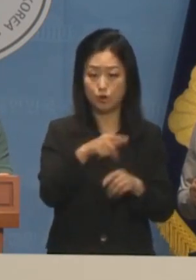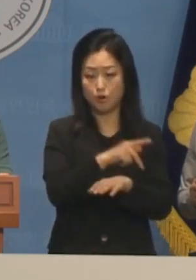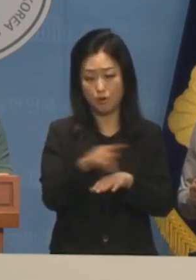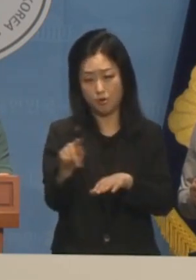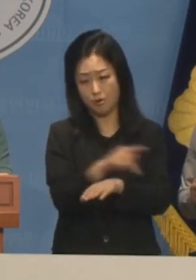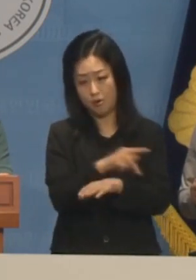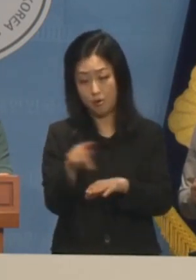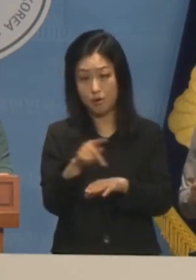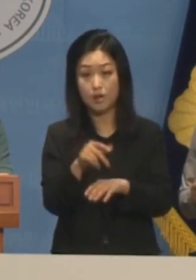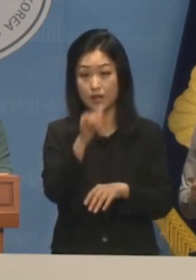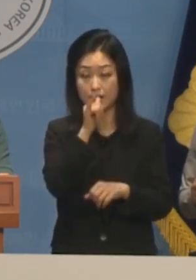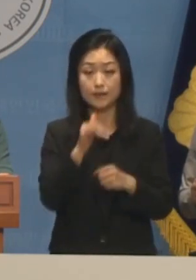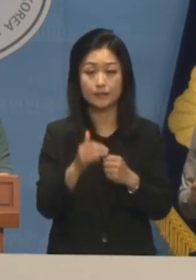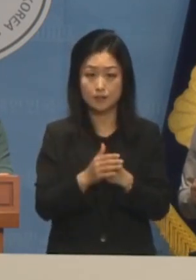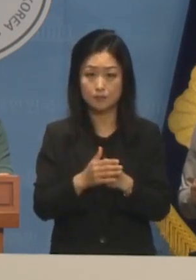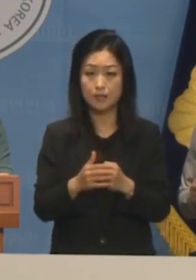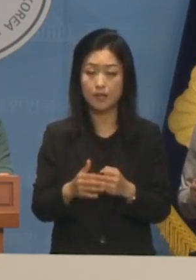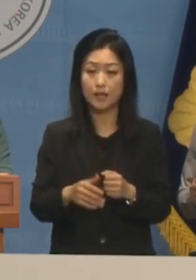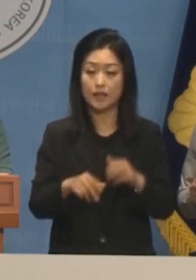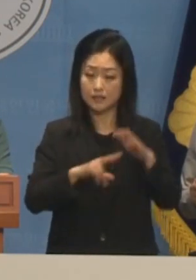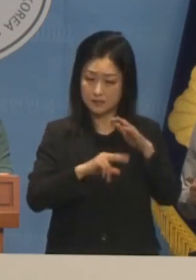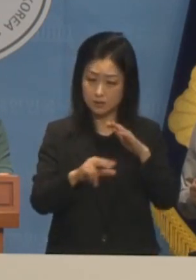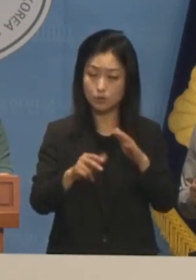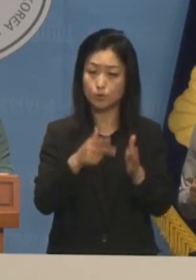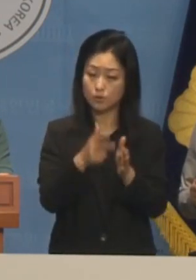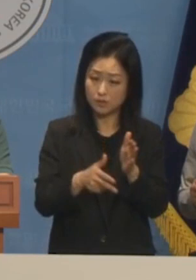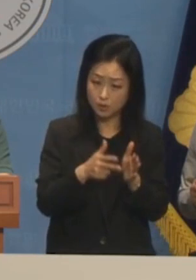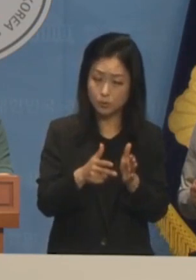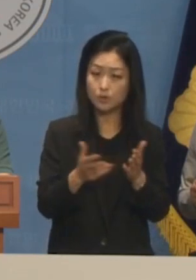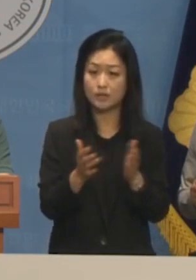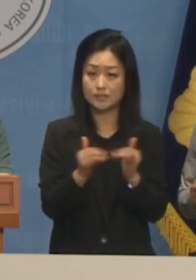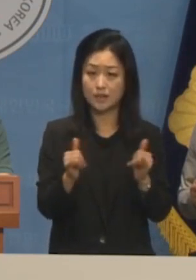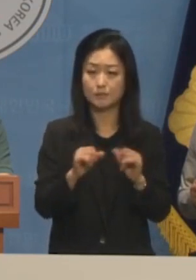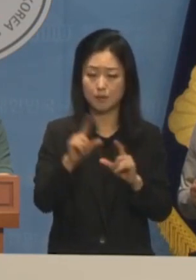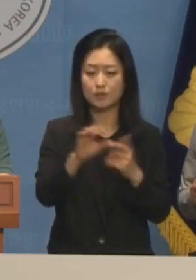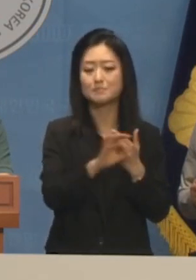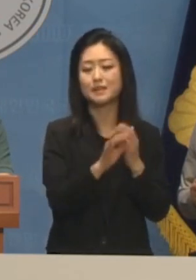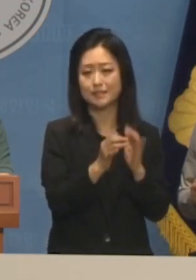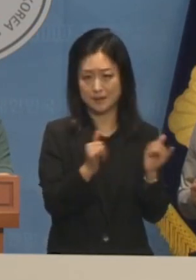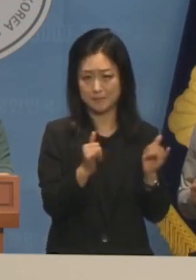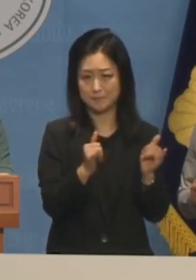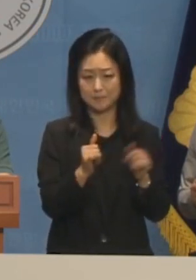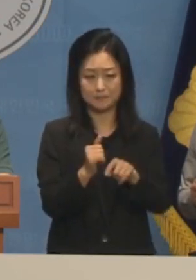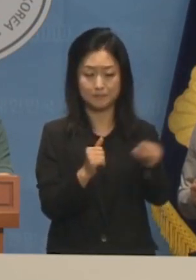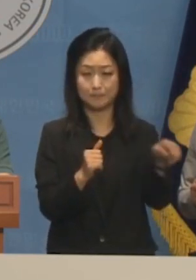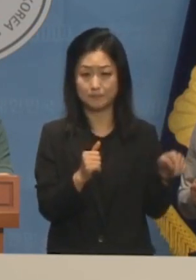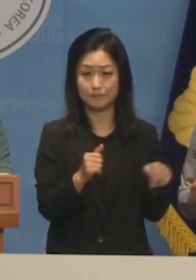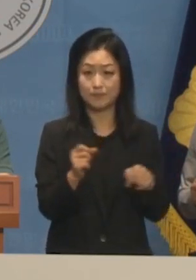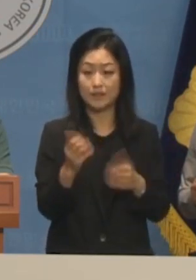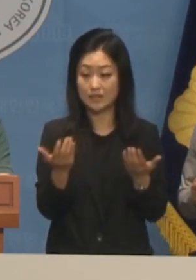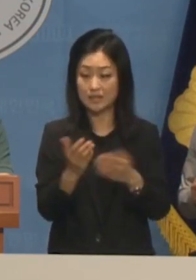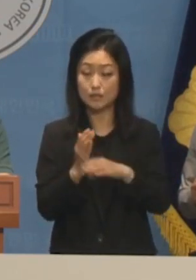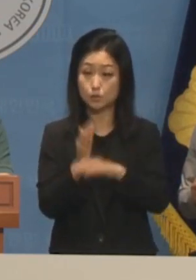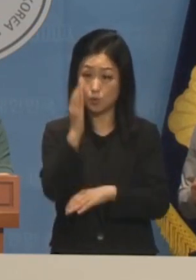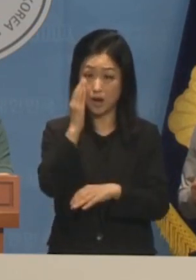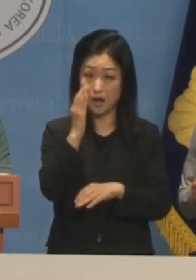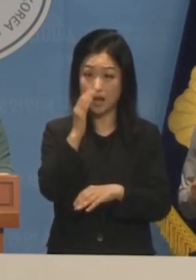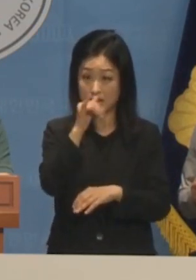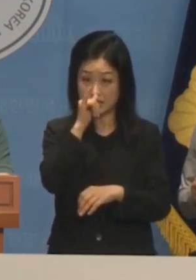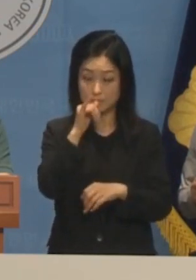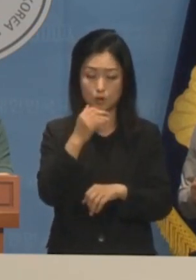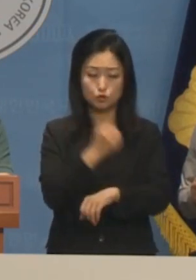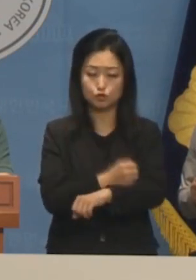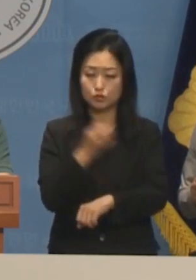공휴일에도 대다수의 철도 공무직들이 근로를 합니다. 하지만 총인건비가 초과된다는 이유로 공휴일에 대한 수당도 지급받지